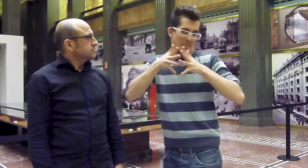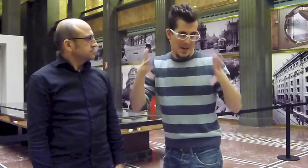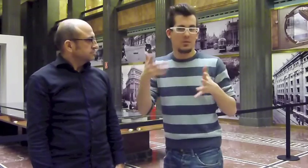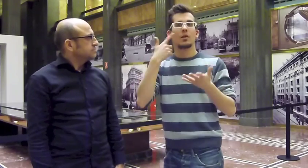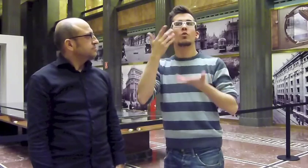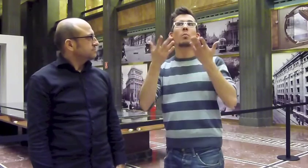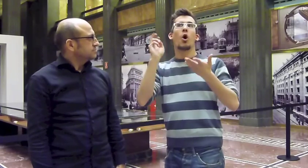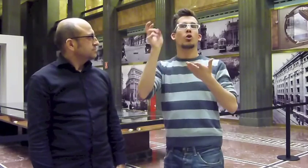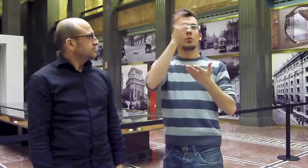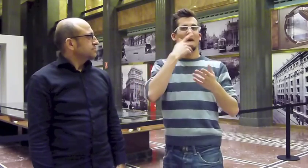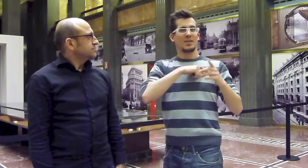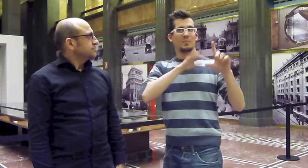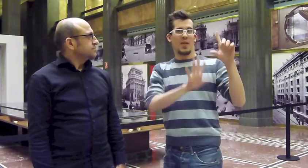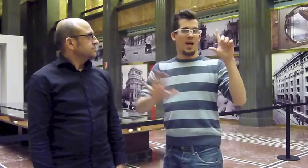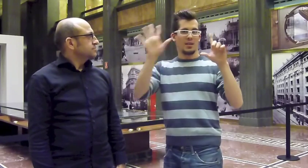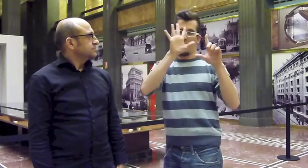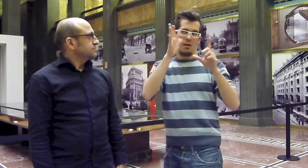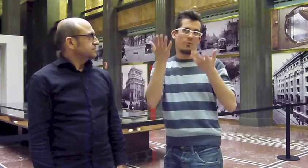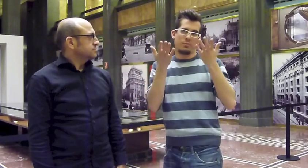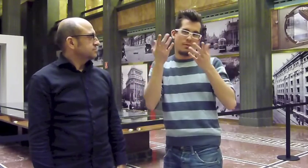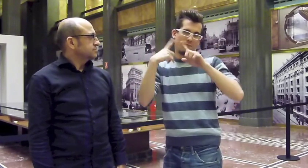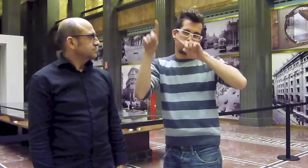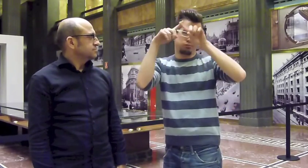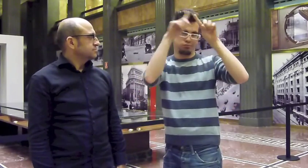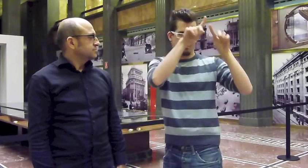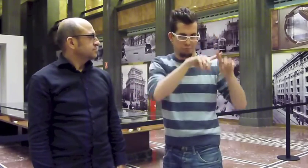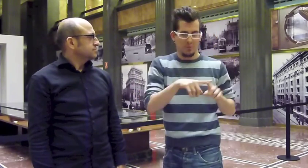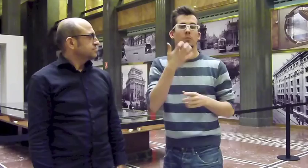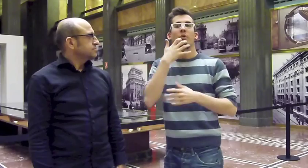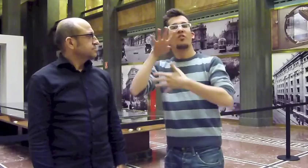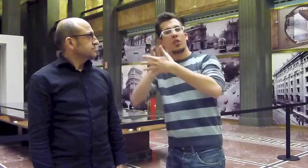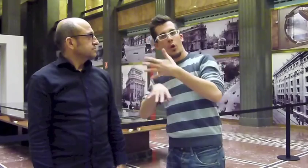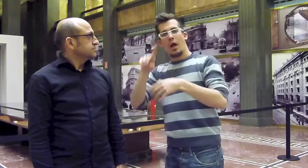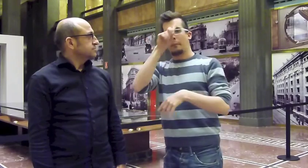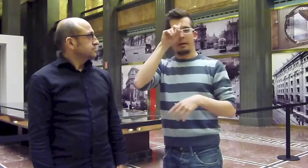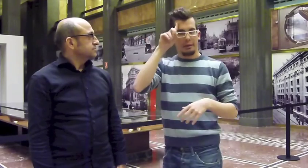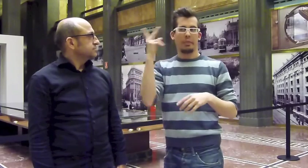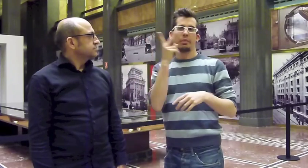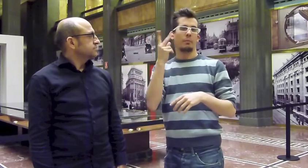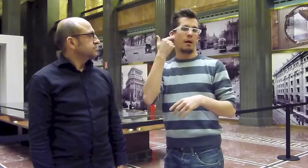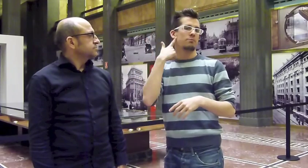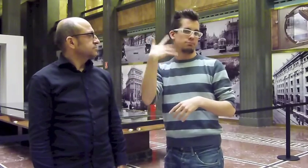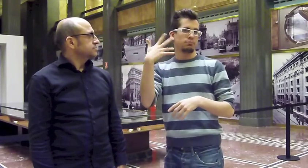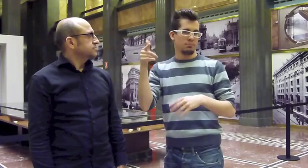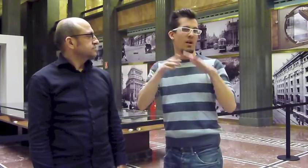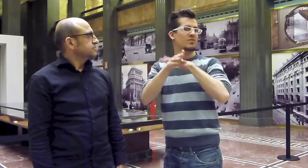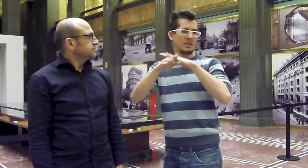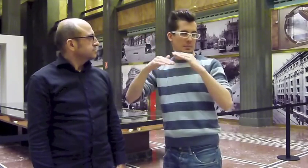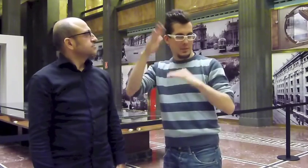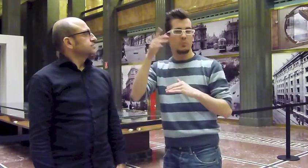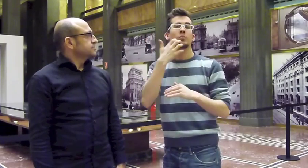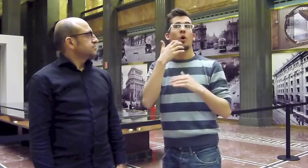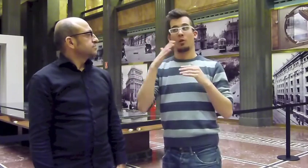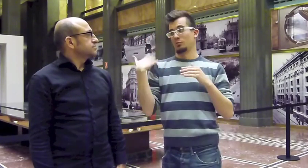más recursos, la accesibilidad es mayor en comparación con otros países de España en los que la situación es más diferente. Barcelona y Madrid, sobre